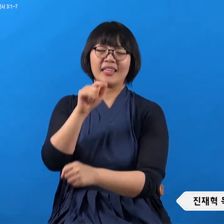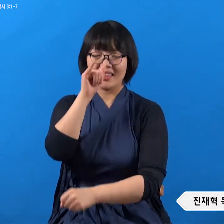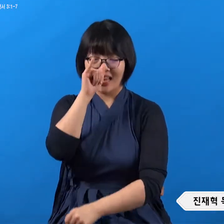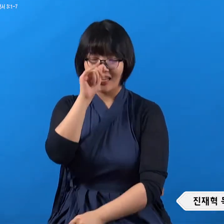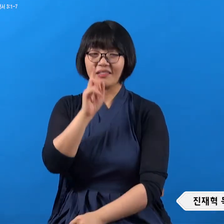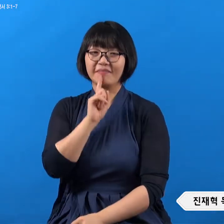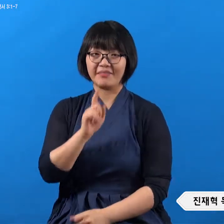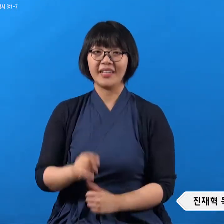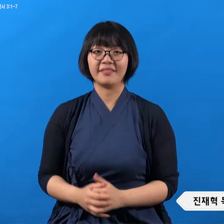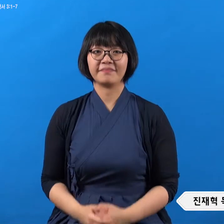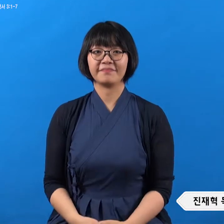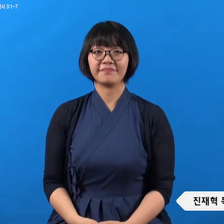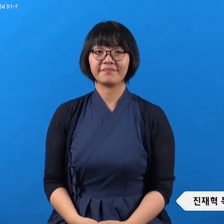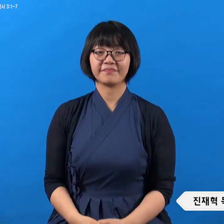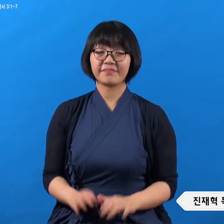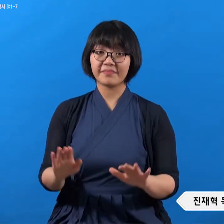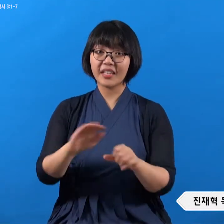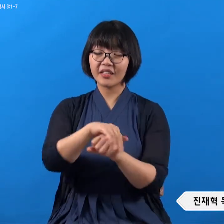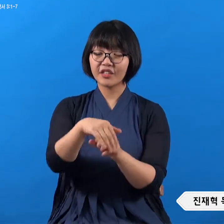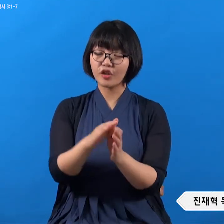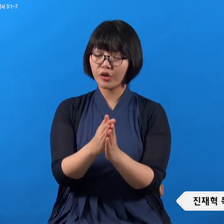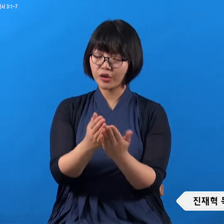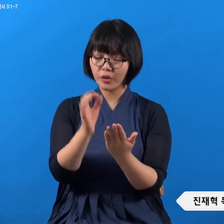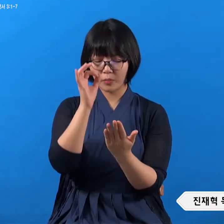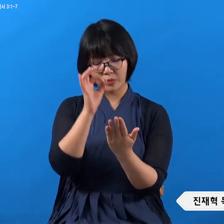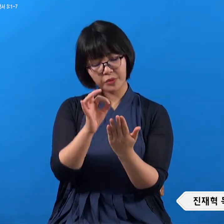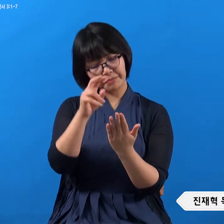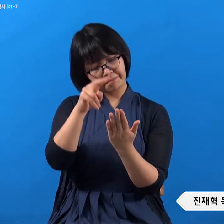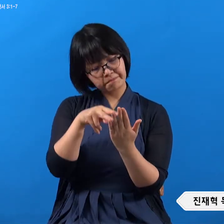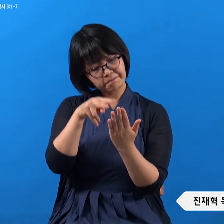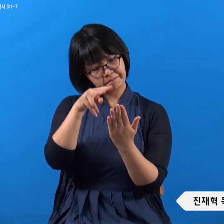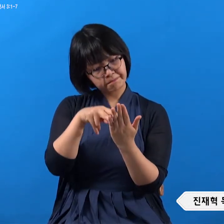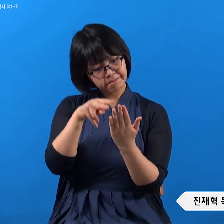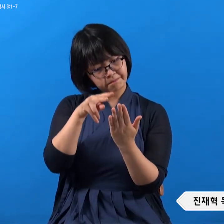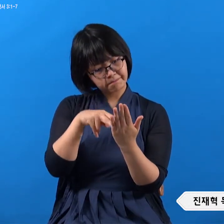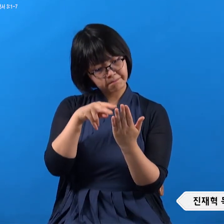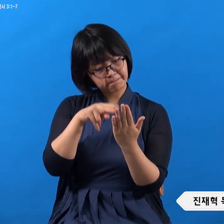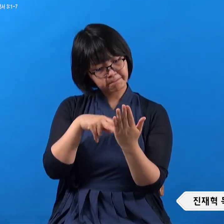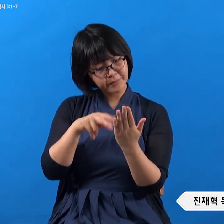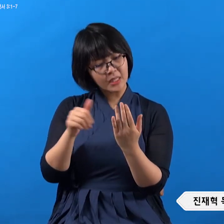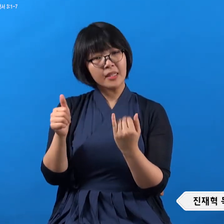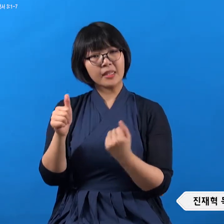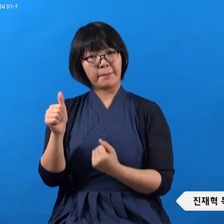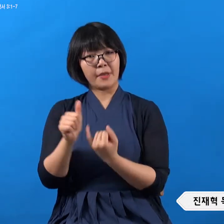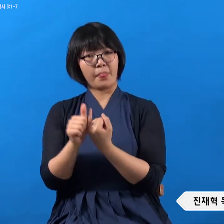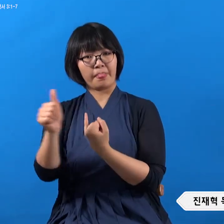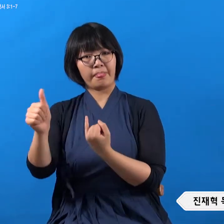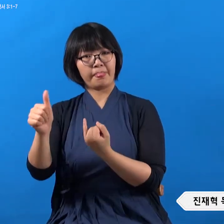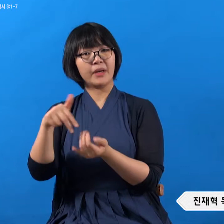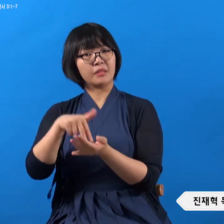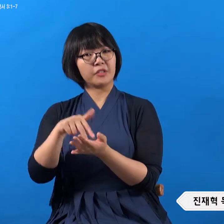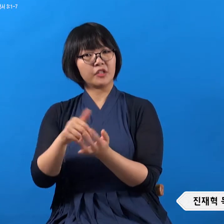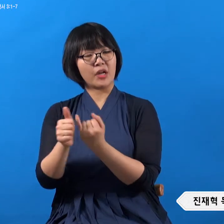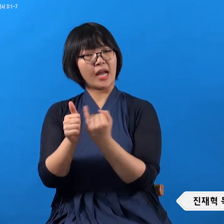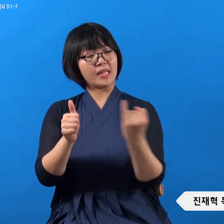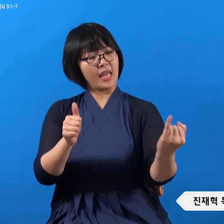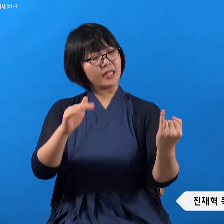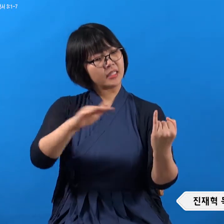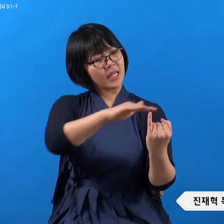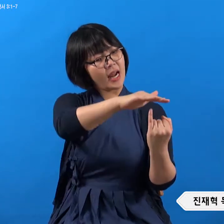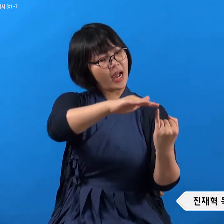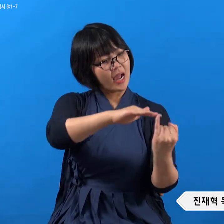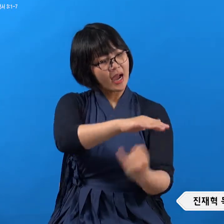말하고 있습니다. 아니, 성경은 좀 더 나가서 남편의 아내의 사랑을 예수